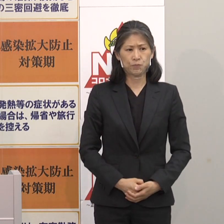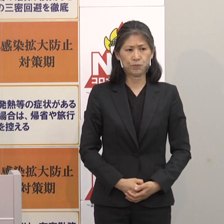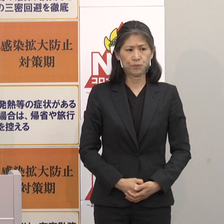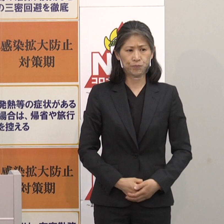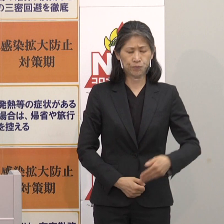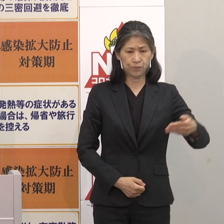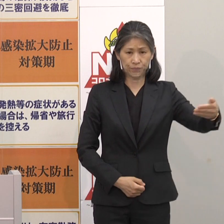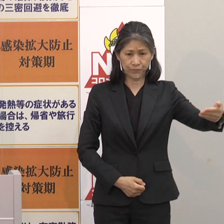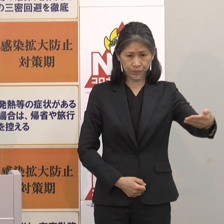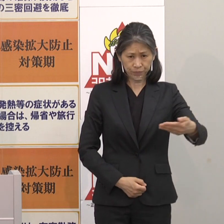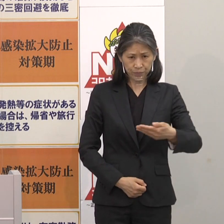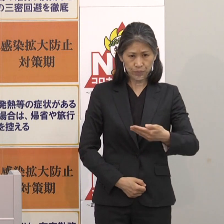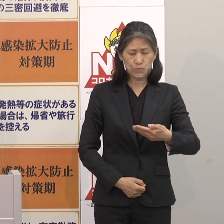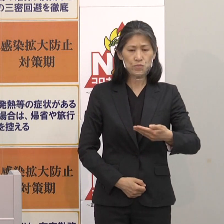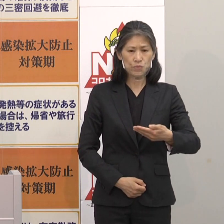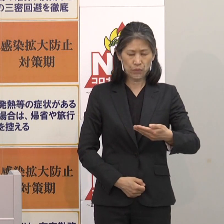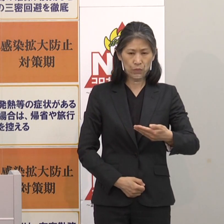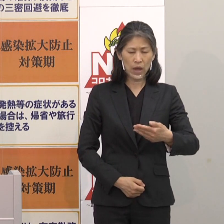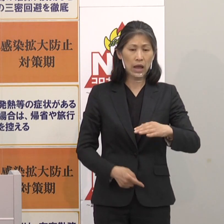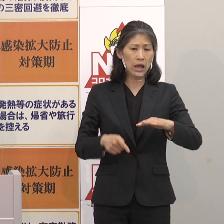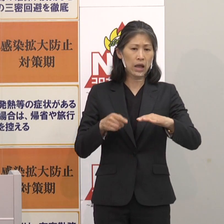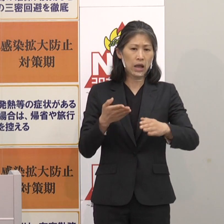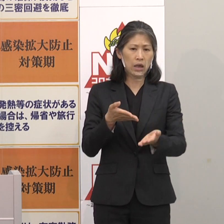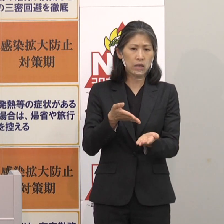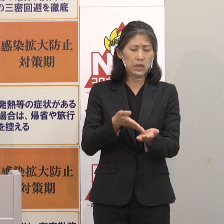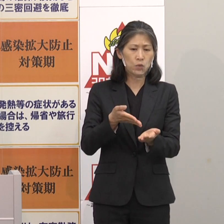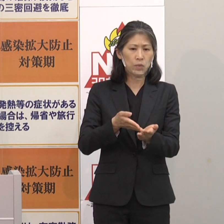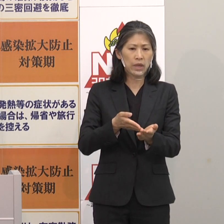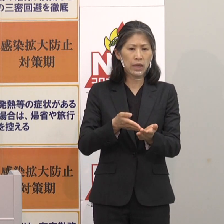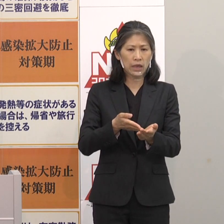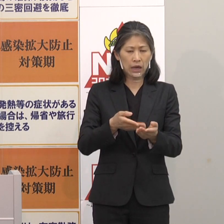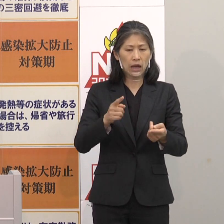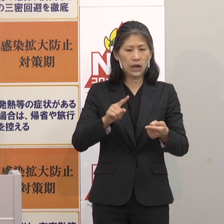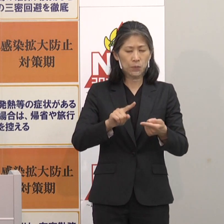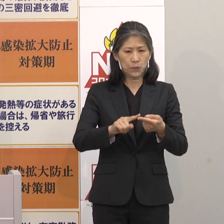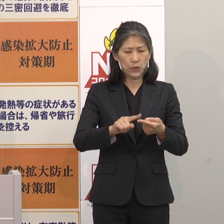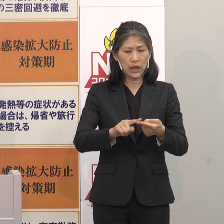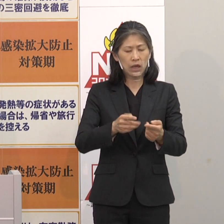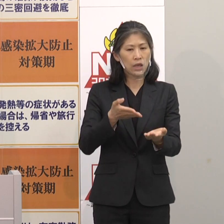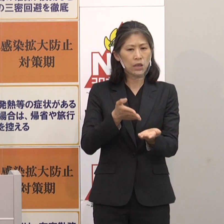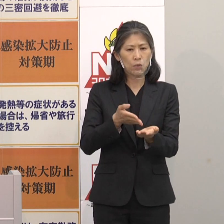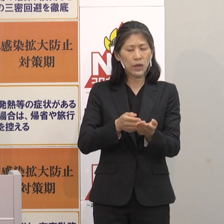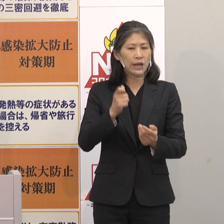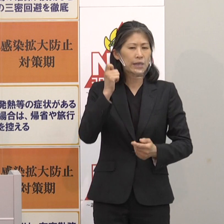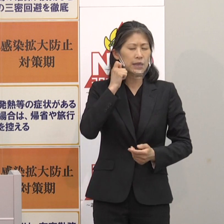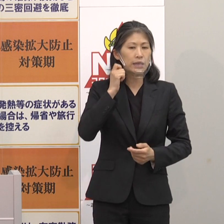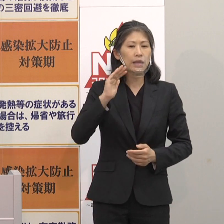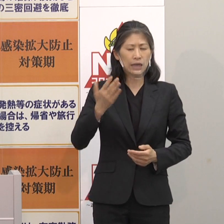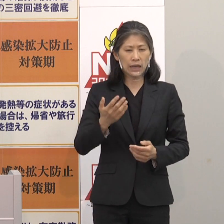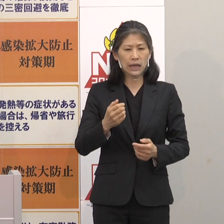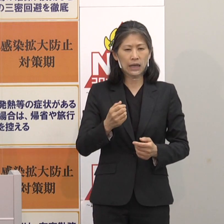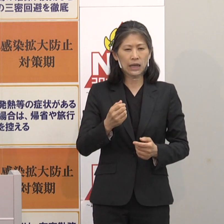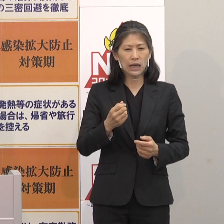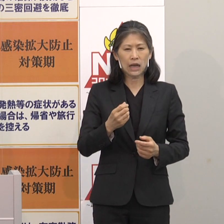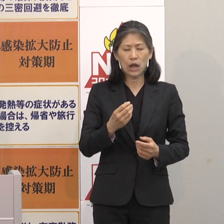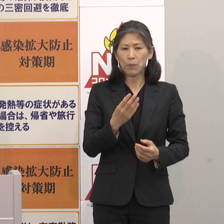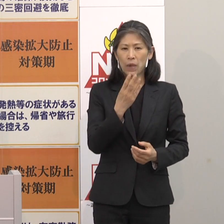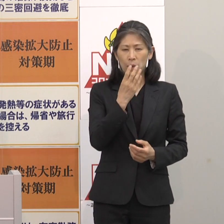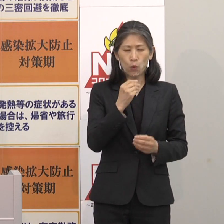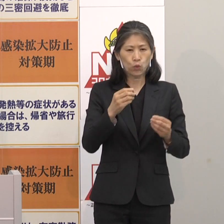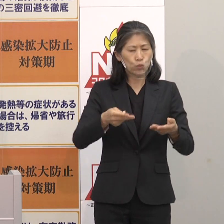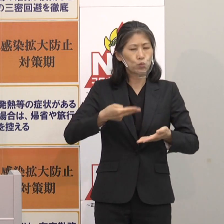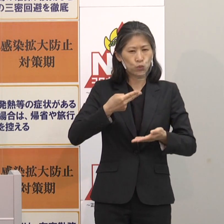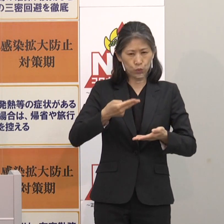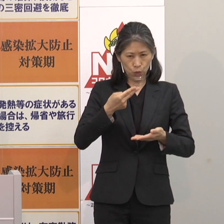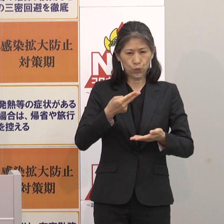その合理的な説明ができないから、やらないという理解ですかね。 合理的な説明ができない